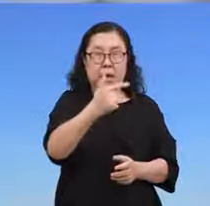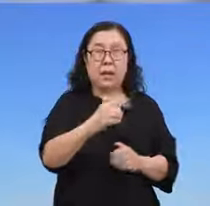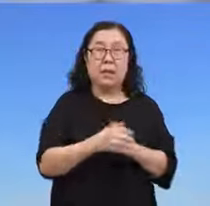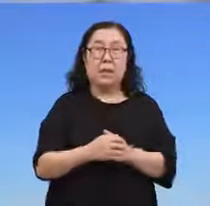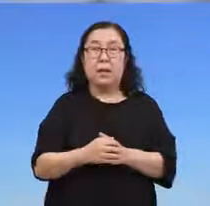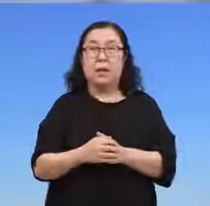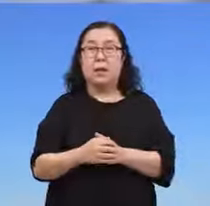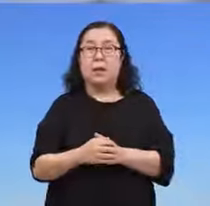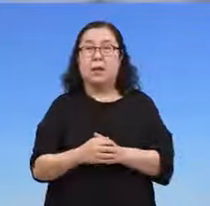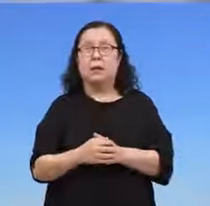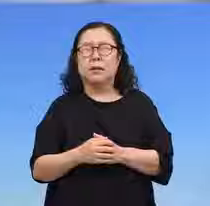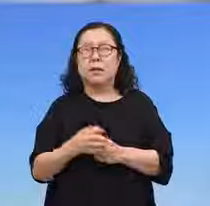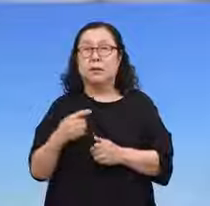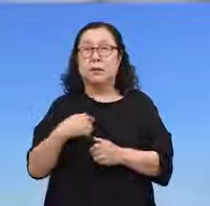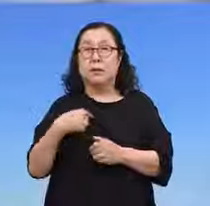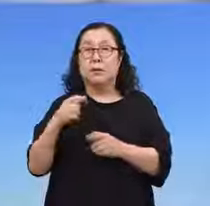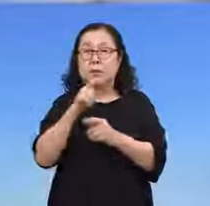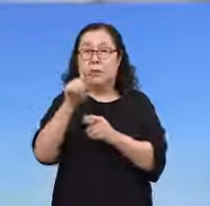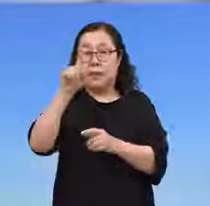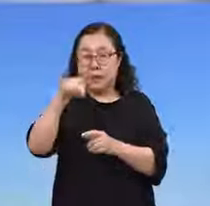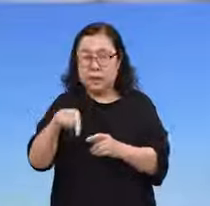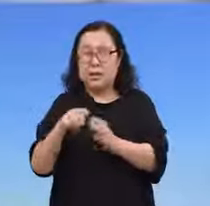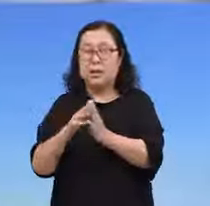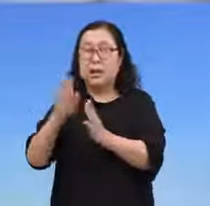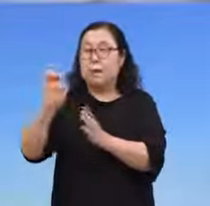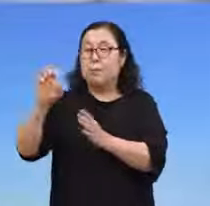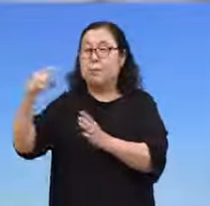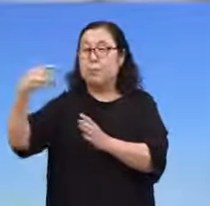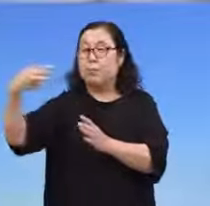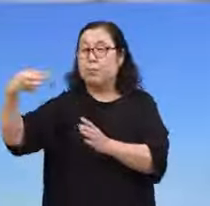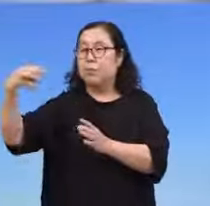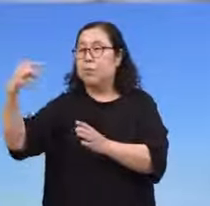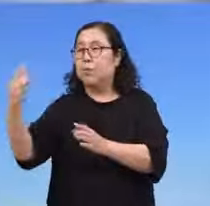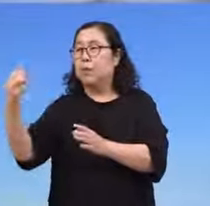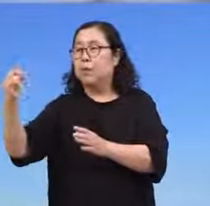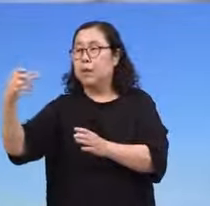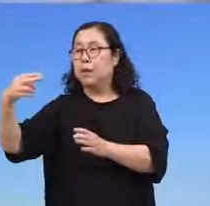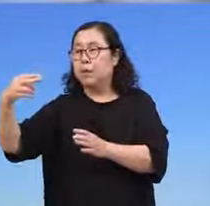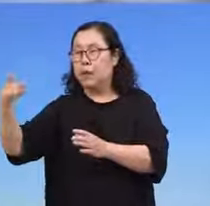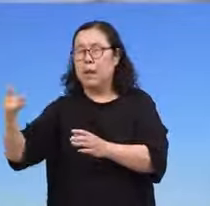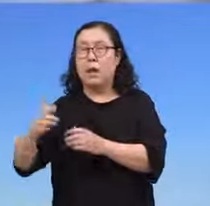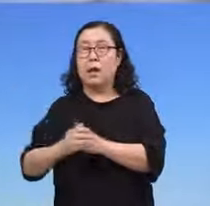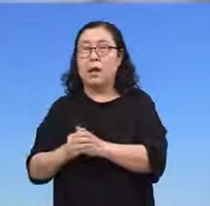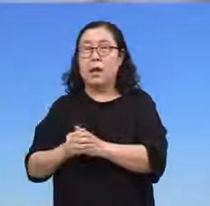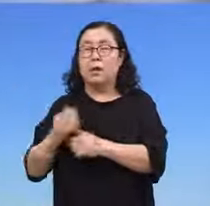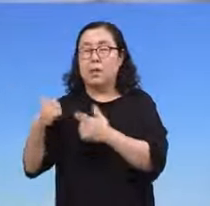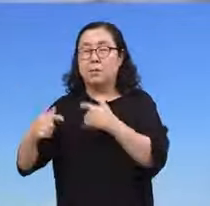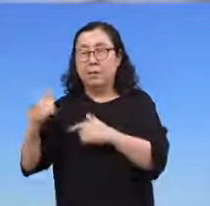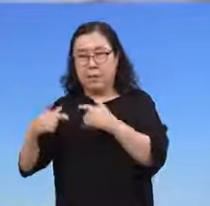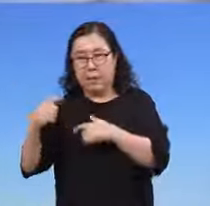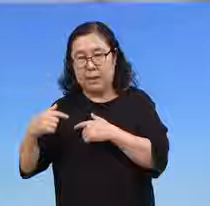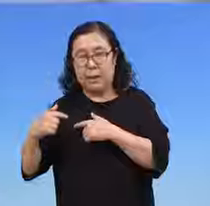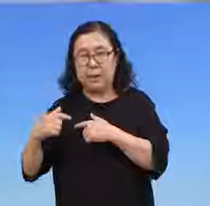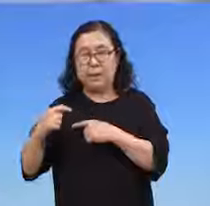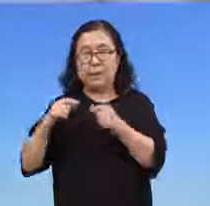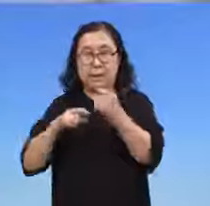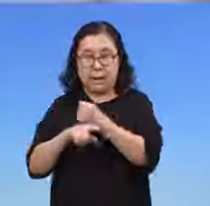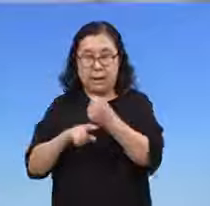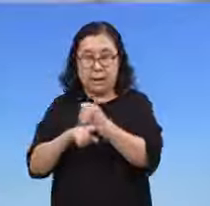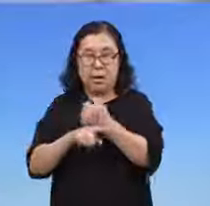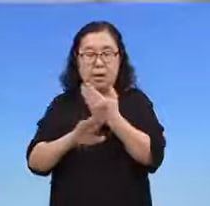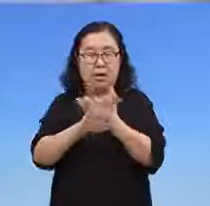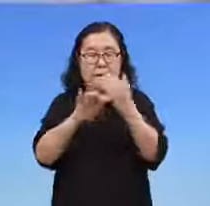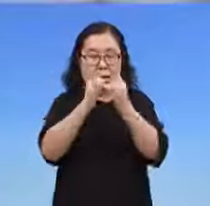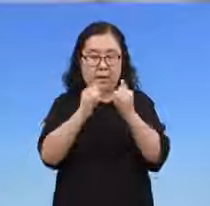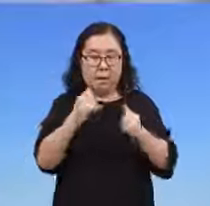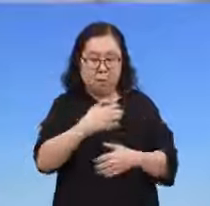있는 프로이데라는 단어가 이제 합성이 됐는데, 이 상대방 또 타인의 고통을 은근히 즐기는